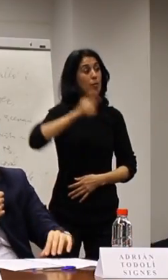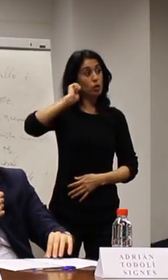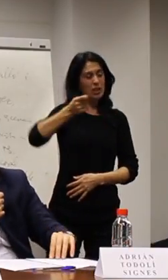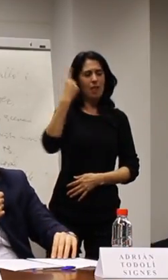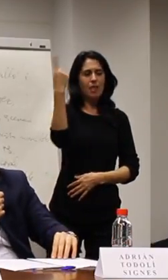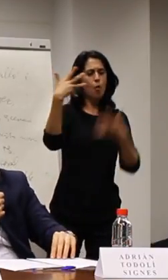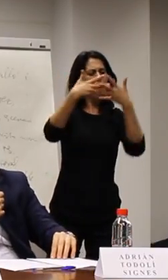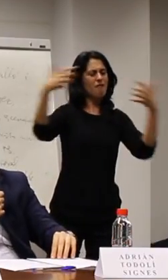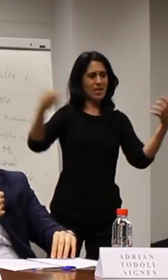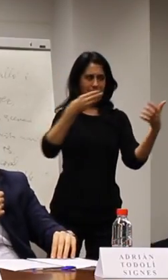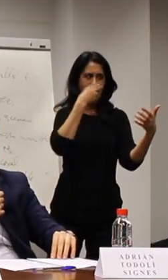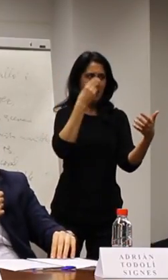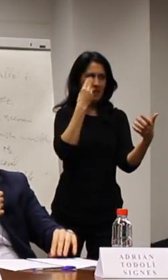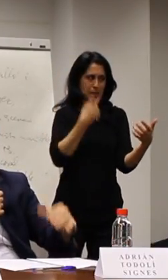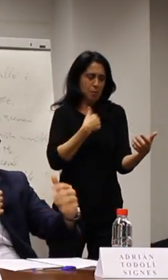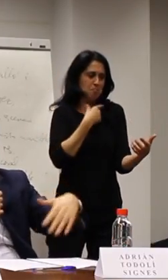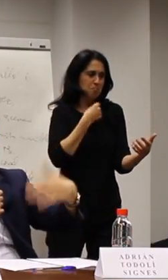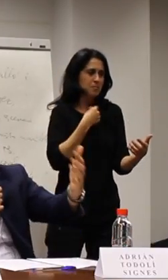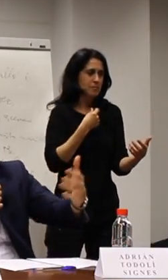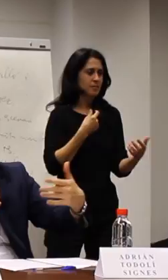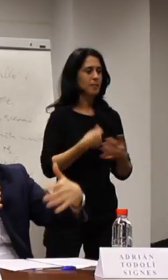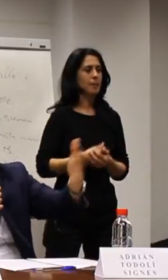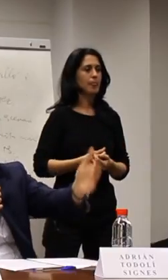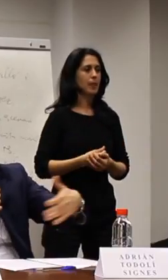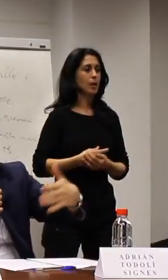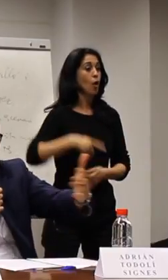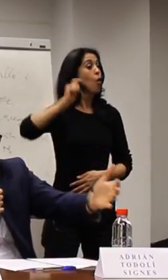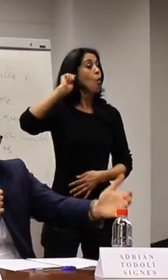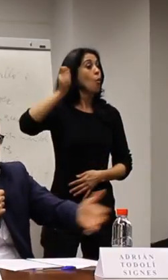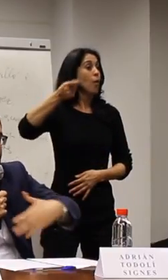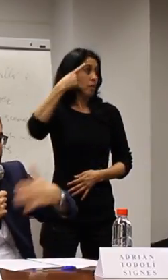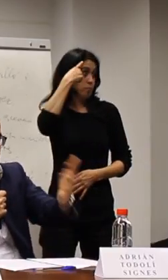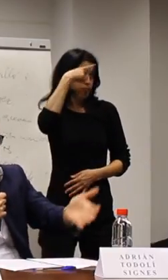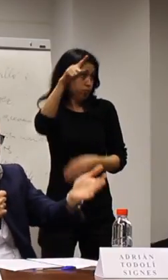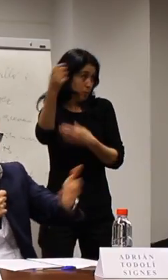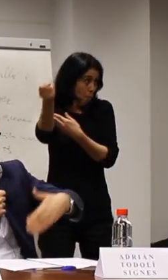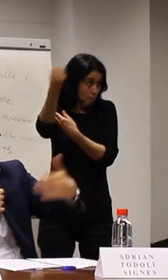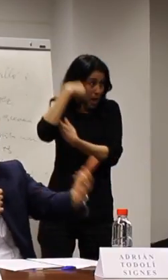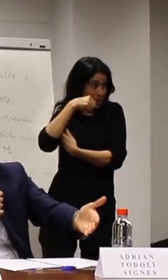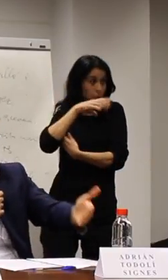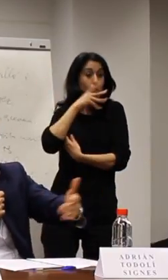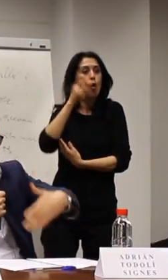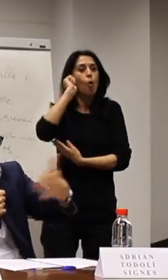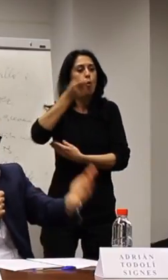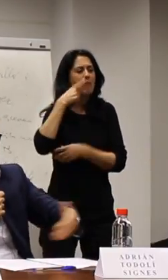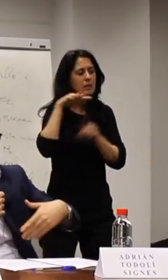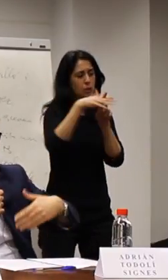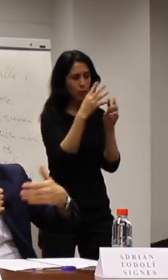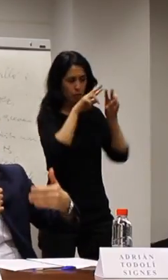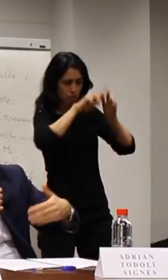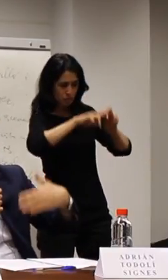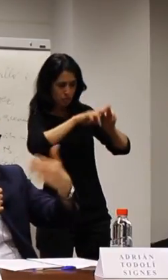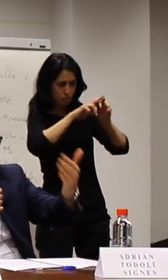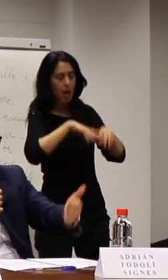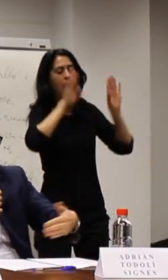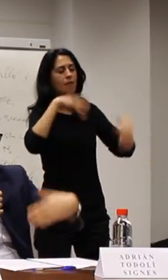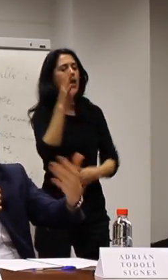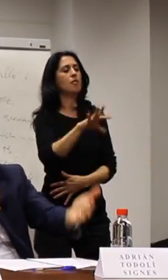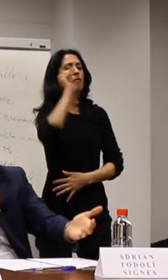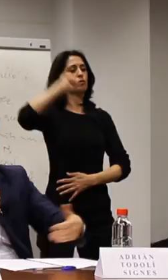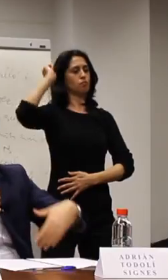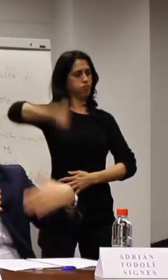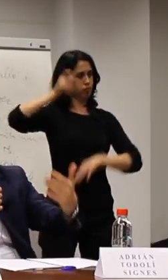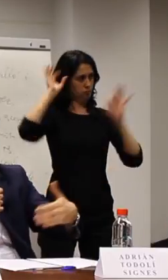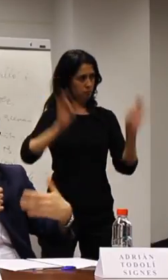menos yo creo que es bastante definitoria. Y el juez obviamente sabe mucho más que yo, porque el juez es el que lo ha valorado, ¿no? O sea, ya ha visto